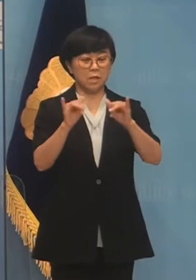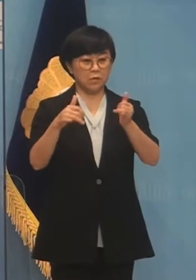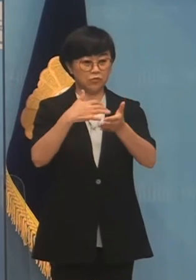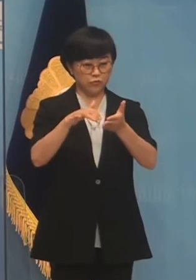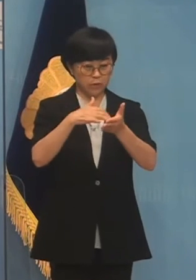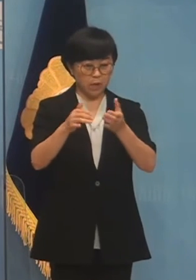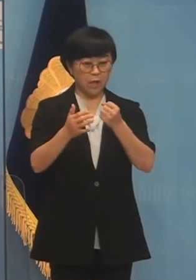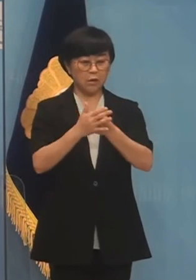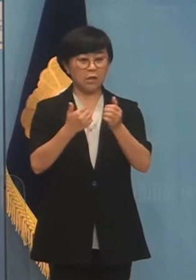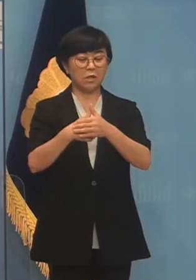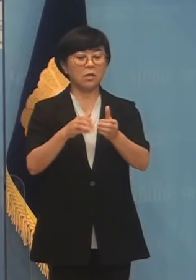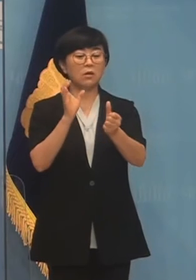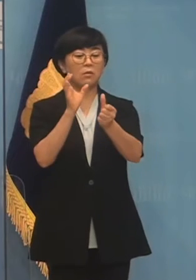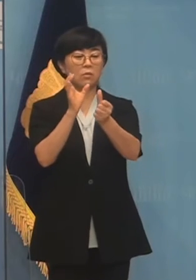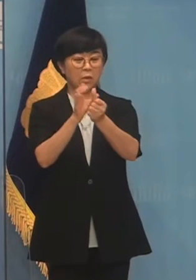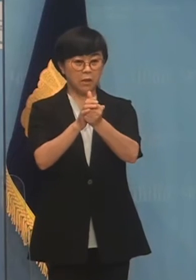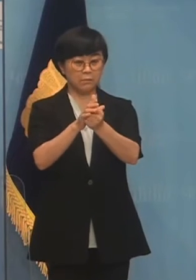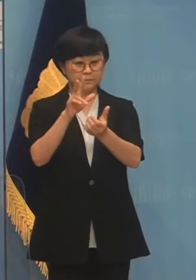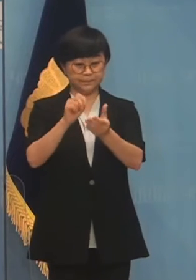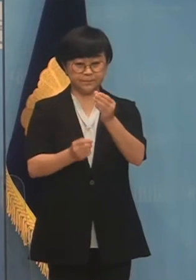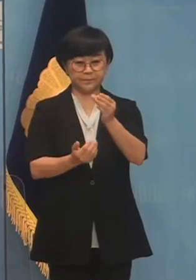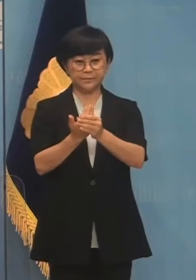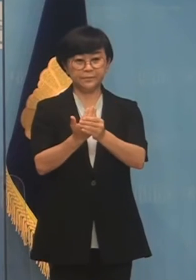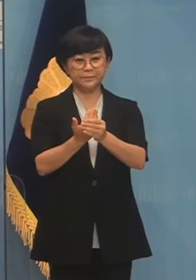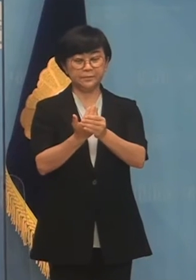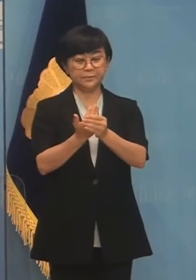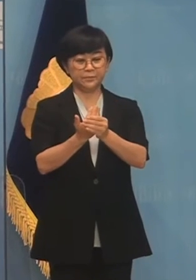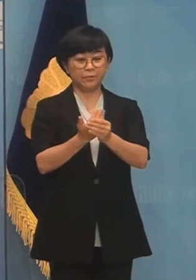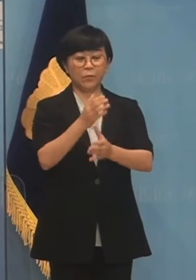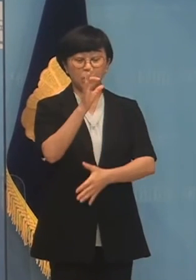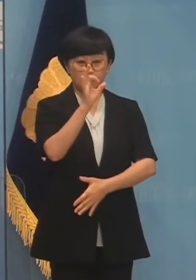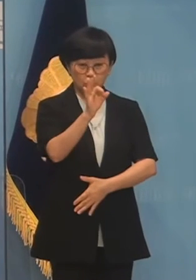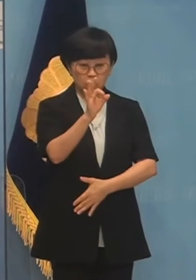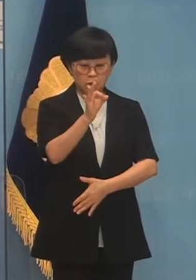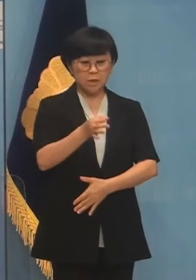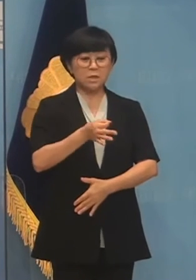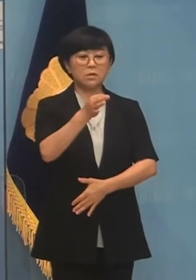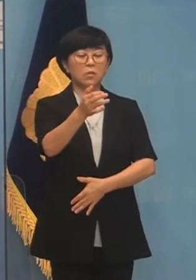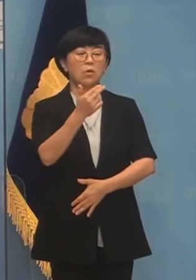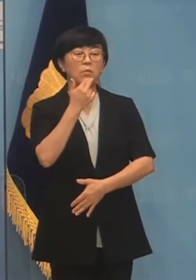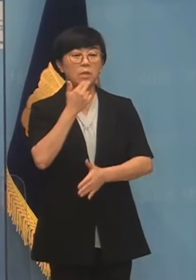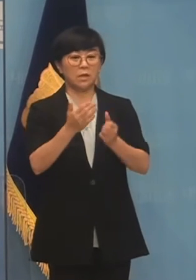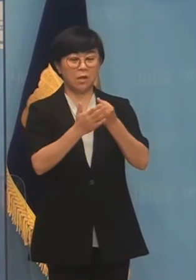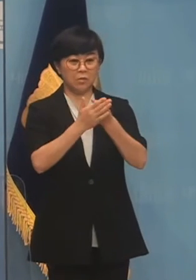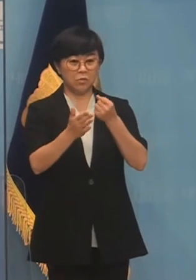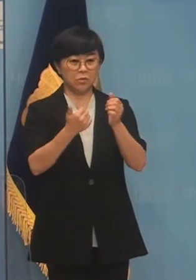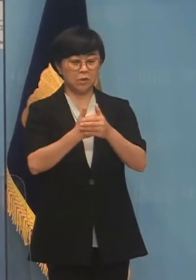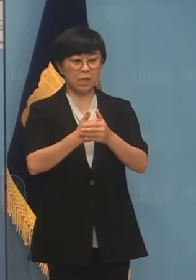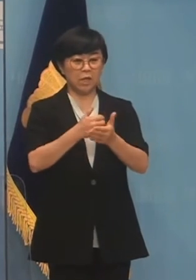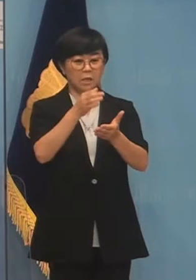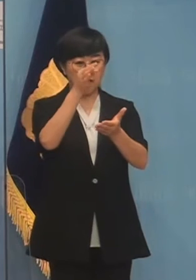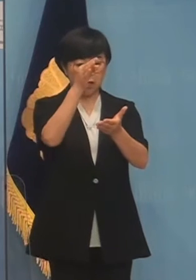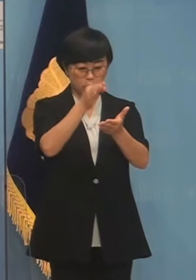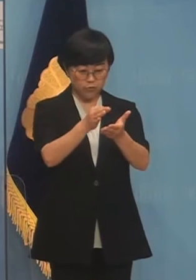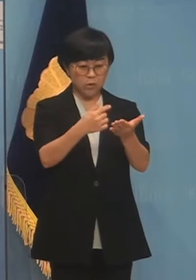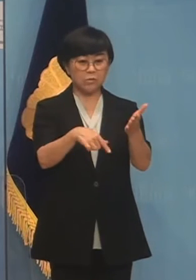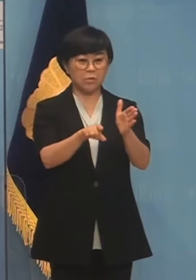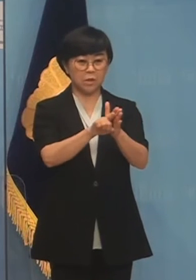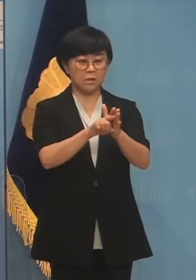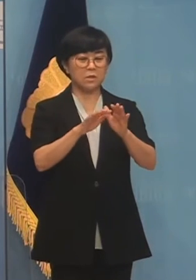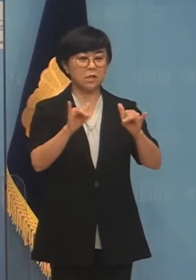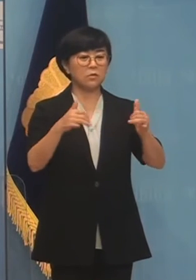인력, 수행 기간의 문제에 기인합니다. 적정한 비용을 지급하지 않으니 단가를 맞추기 위해